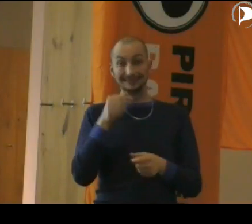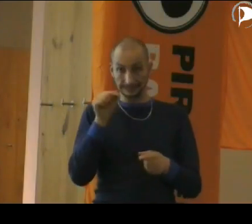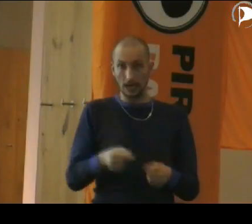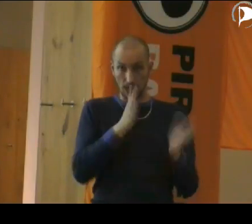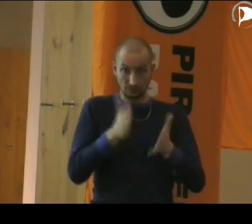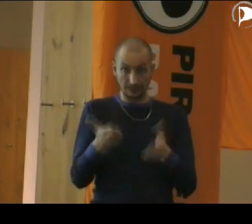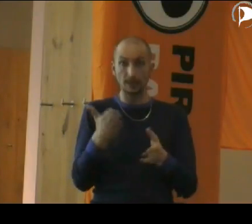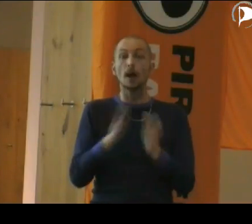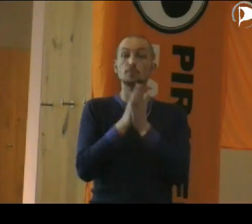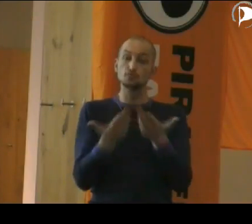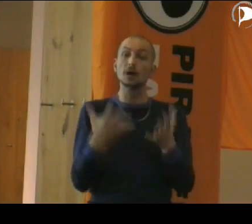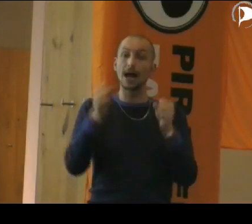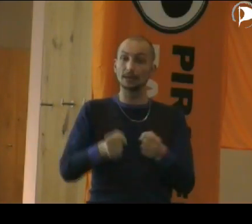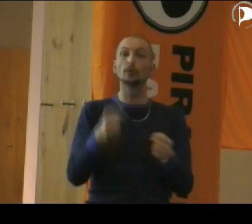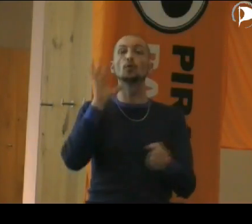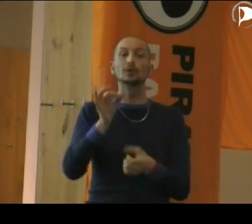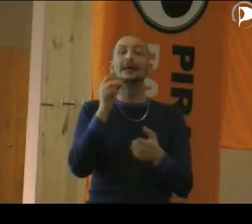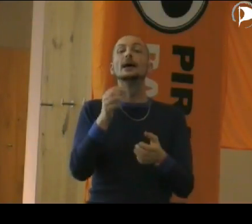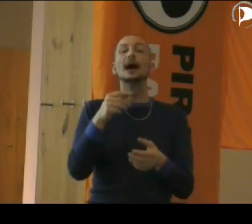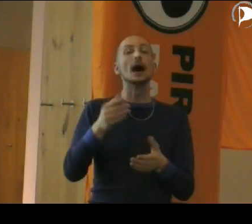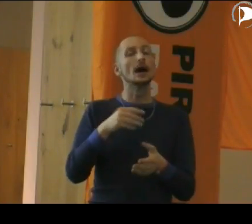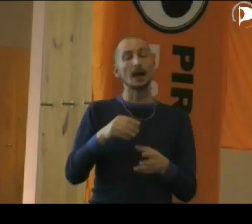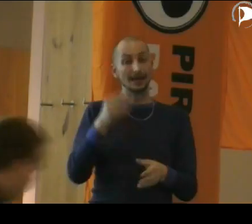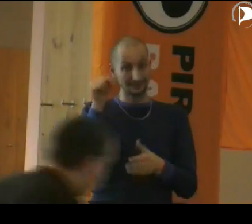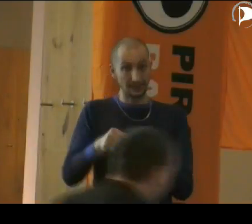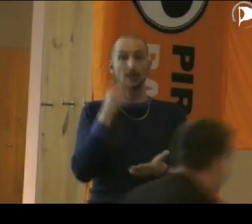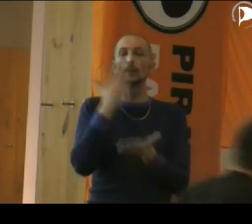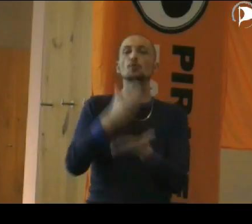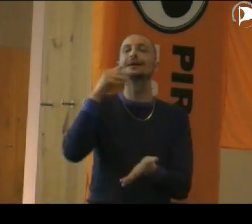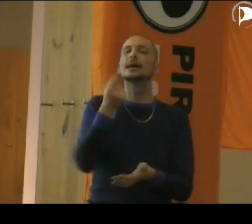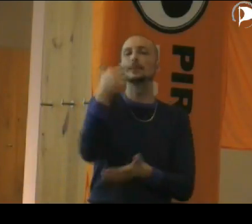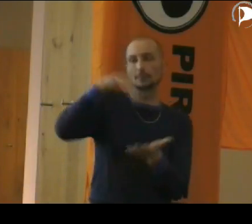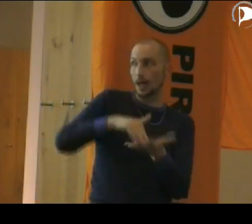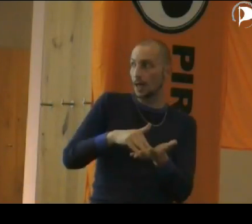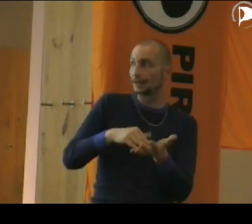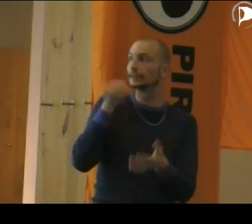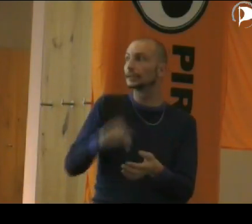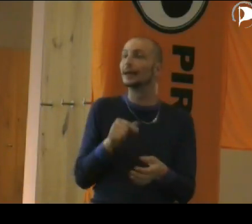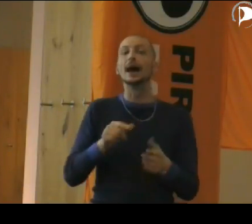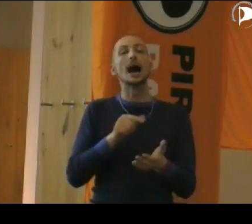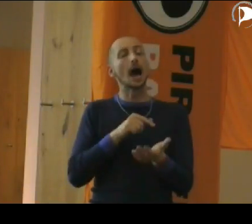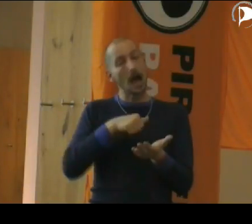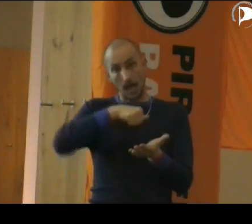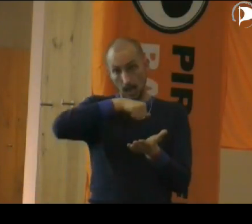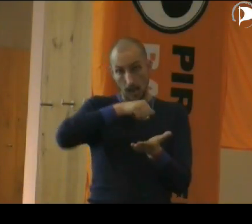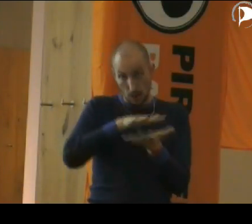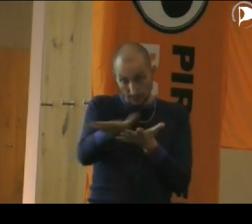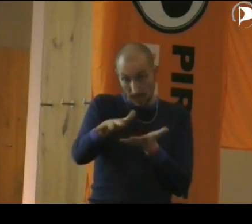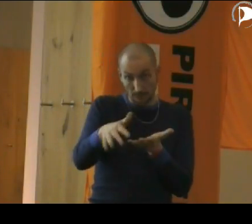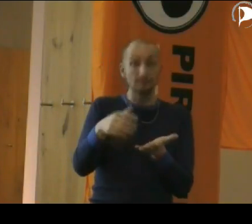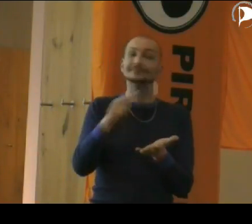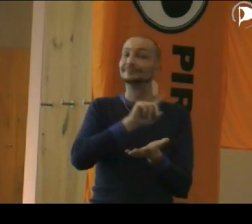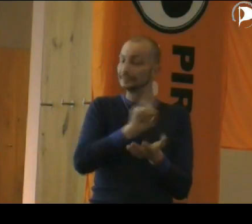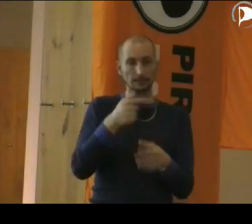schauen dass genug geld in der kasse ist keine unnötigen ausgaben zu lassen mit seinem veto eventuell aber meiner meinung haben als schatzmeister sowie